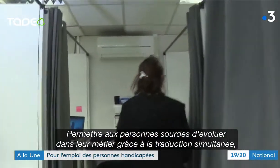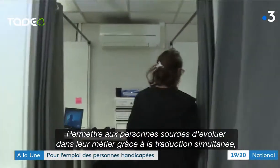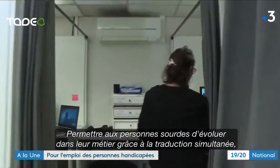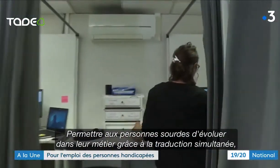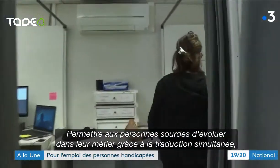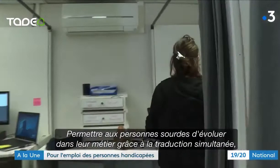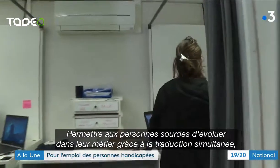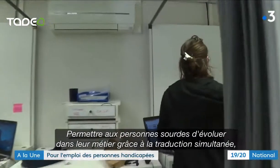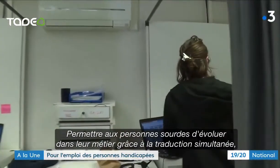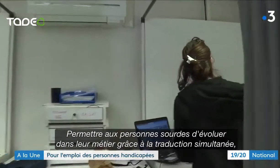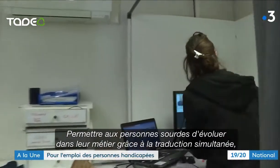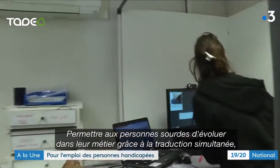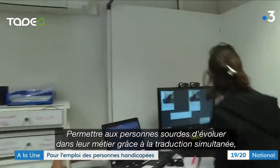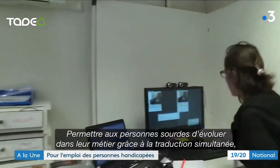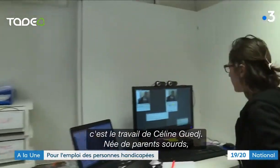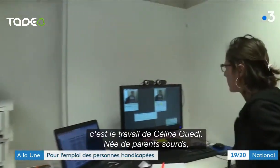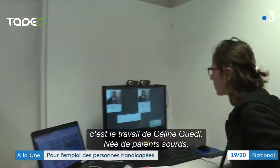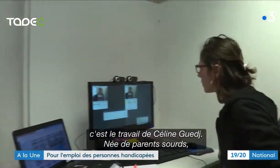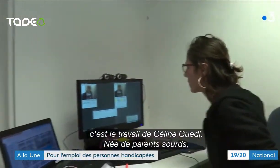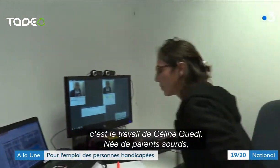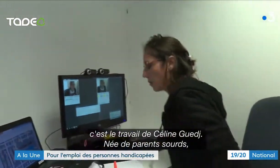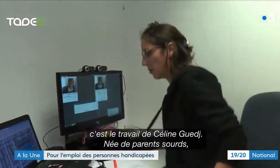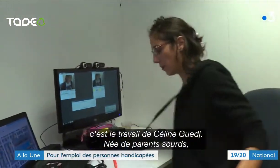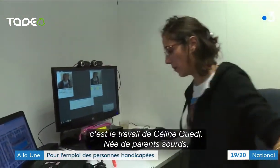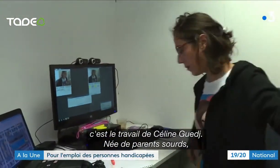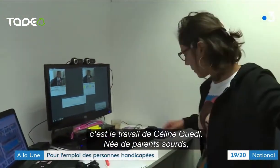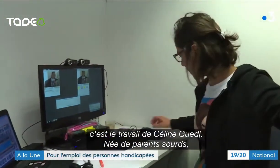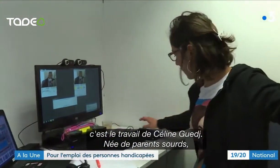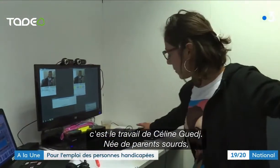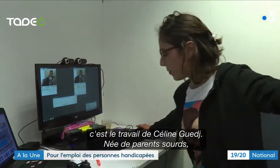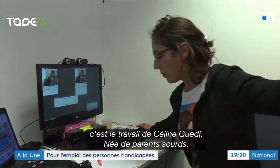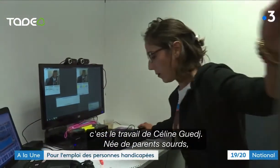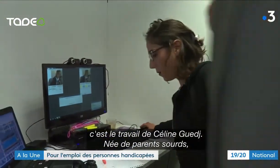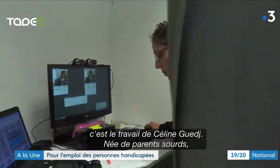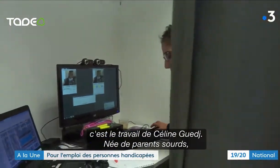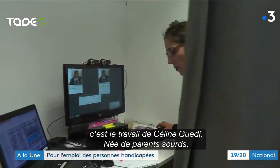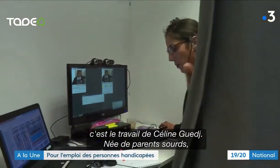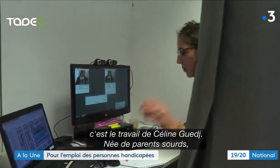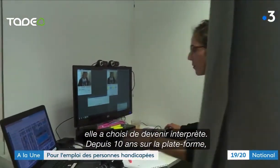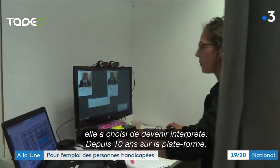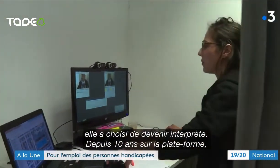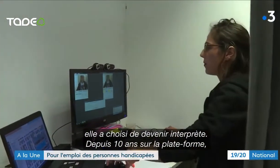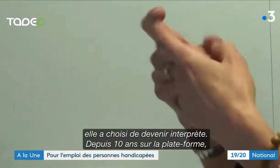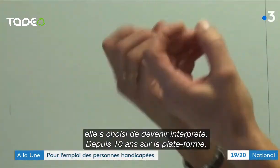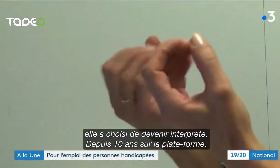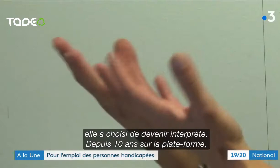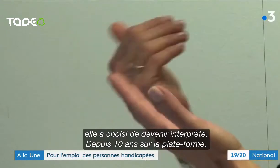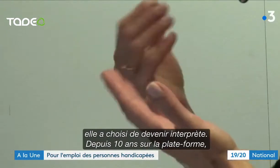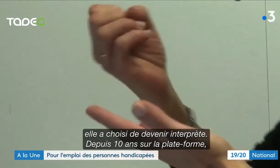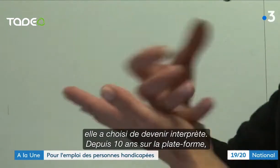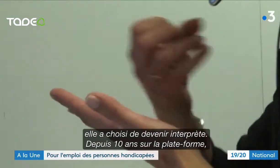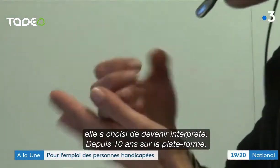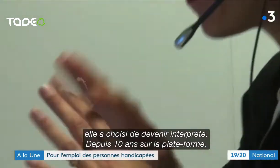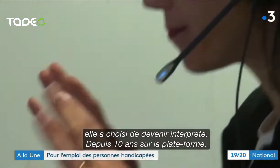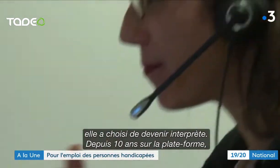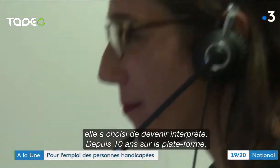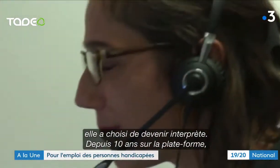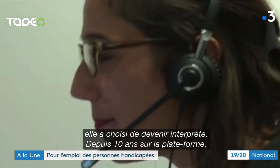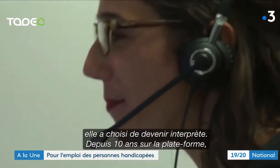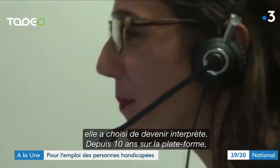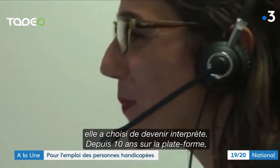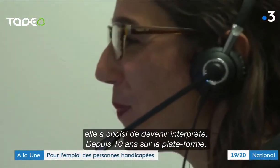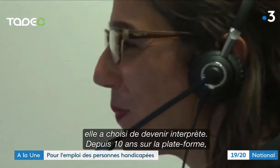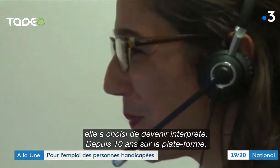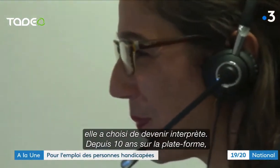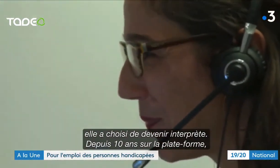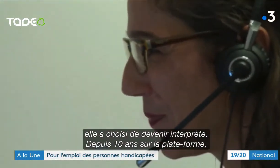métier grâce à la traduction simultanée, c'est le travail de Céline Gage. Née de parents sourds, elle a choisi de devenir interprète. Depuis